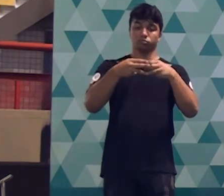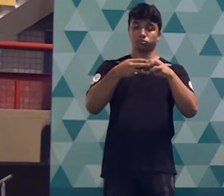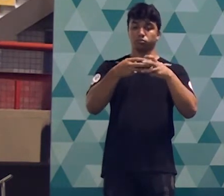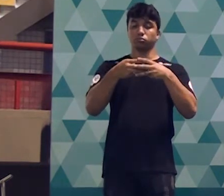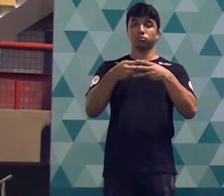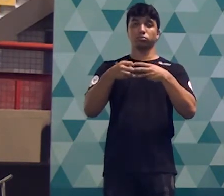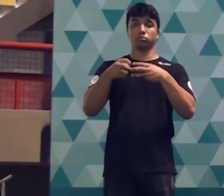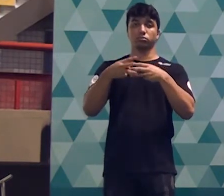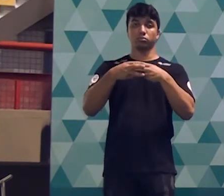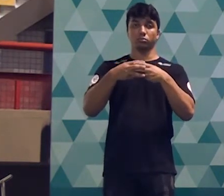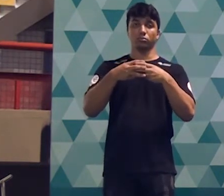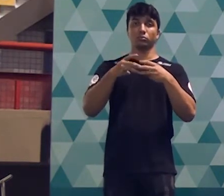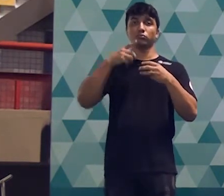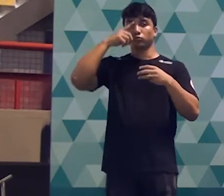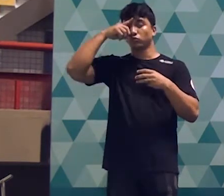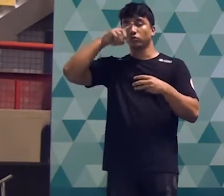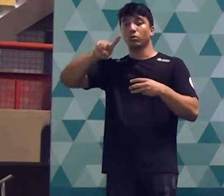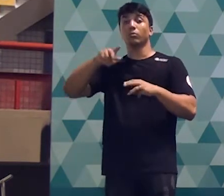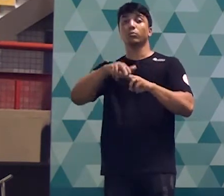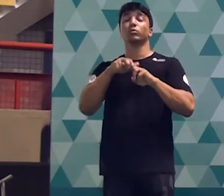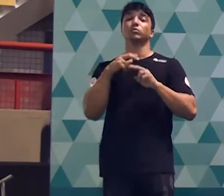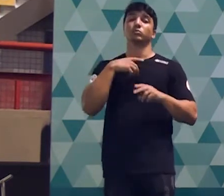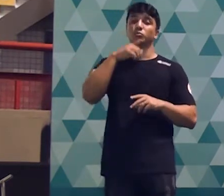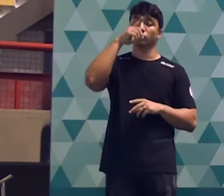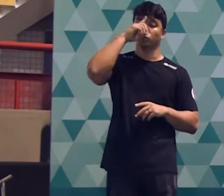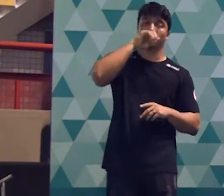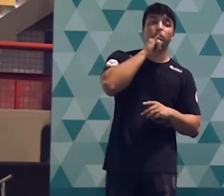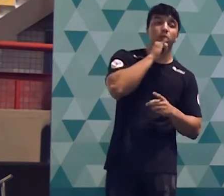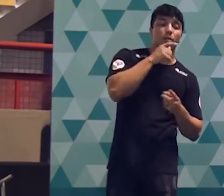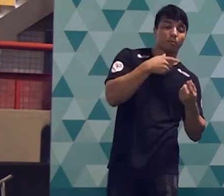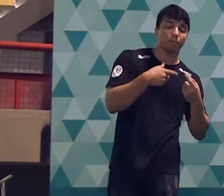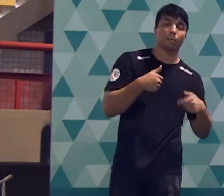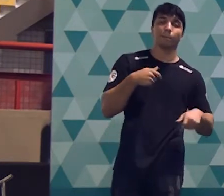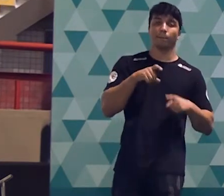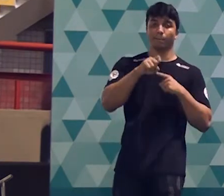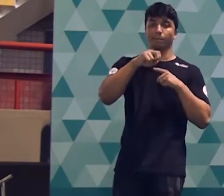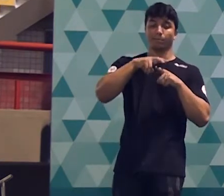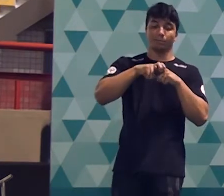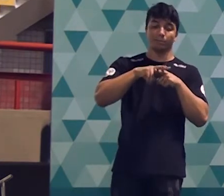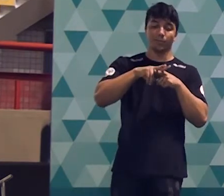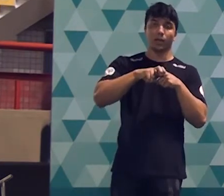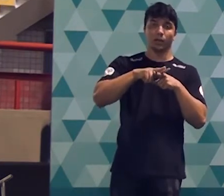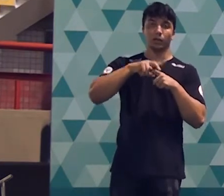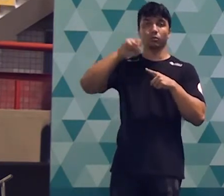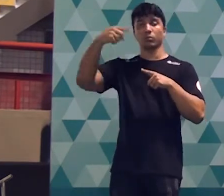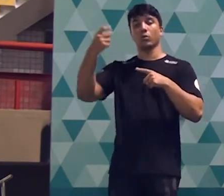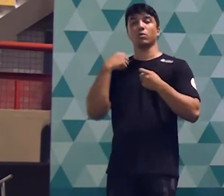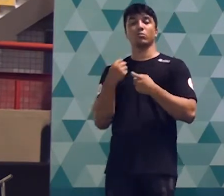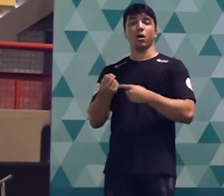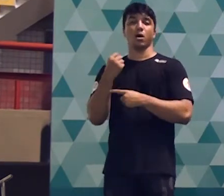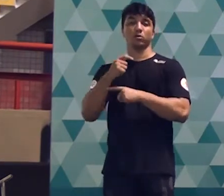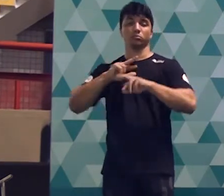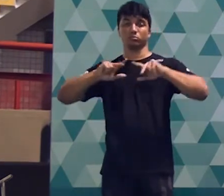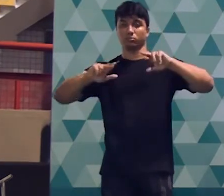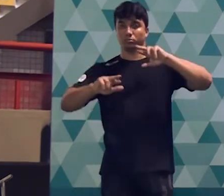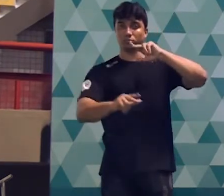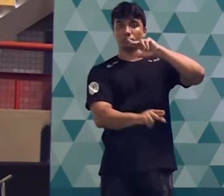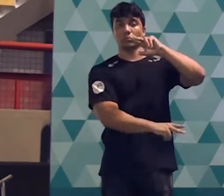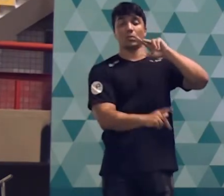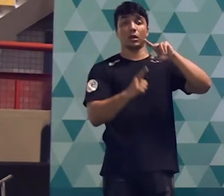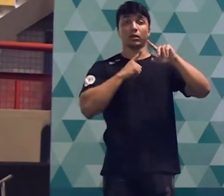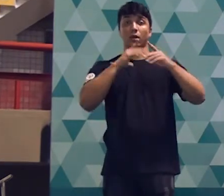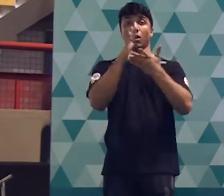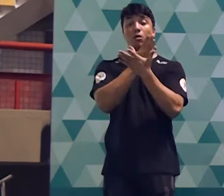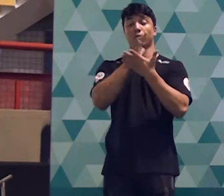recomporem. Aí elas levam um dia para isso, por isso que um dia você malha a perna, outro dia você malha braço. E aí você vai fazendo o processo. Mas